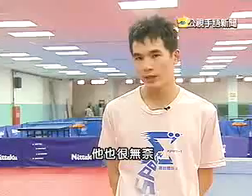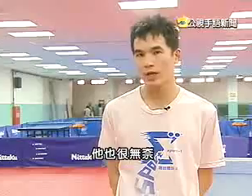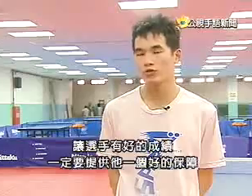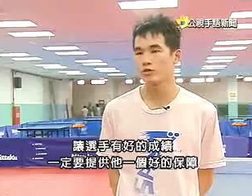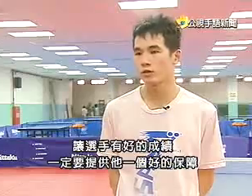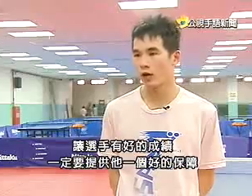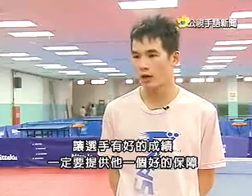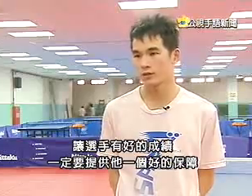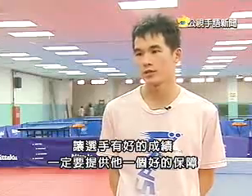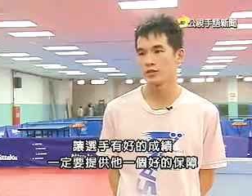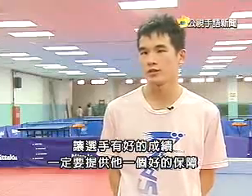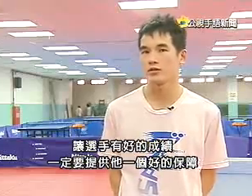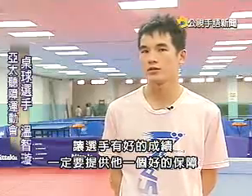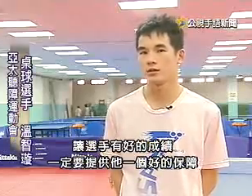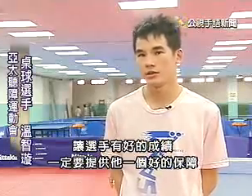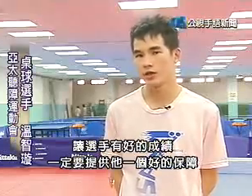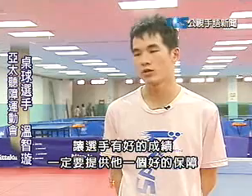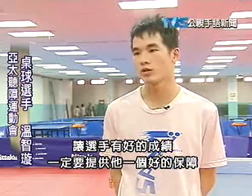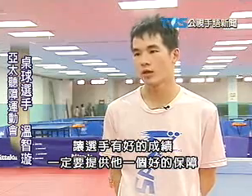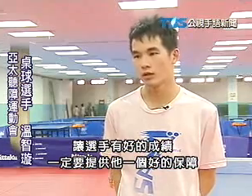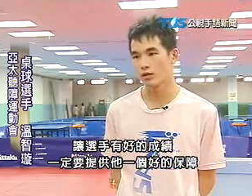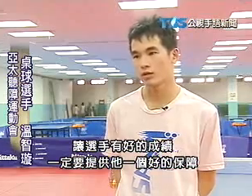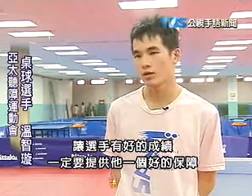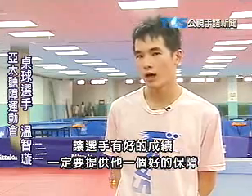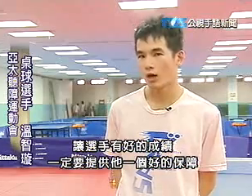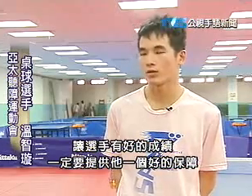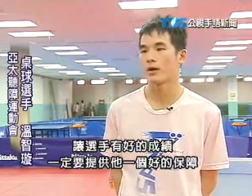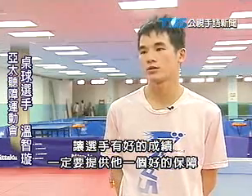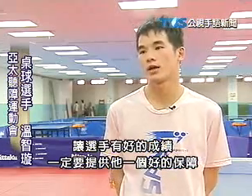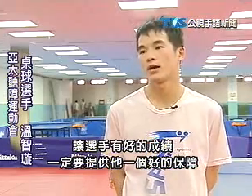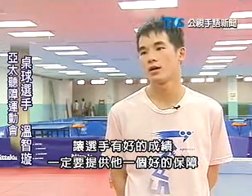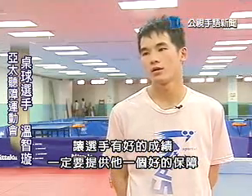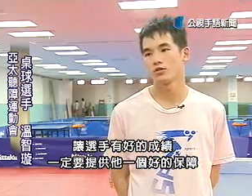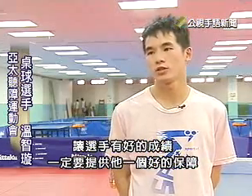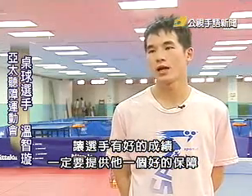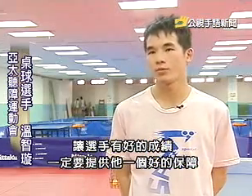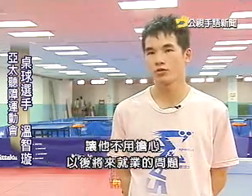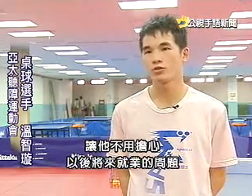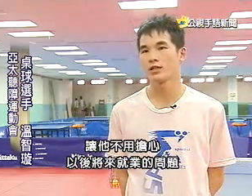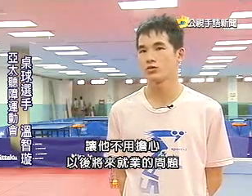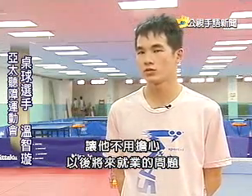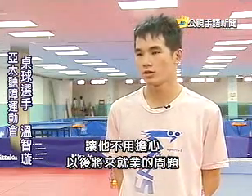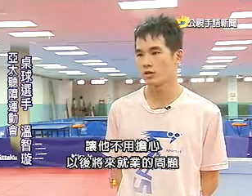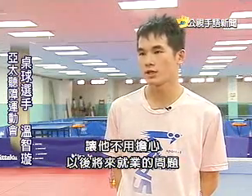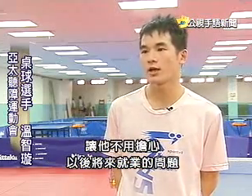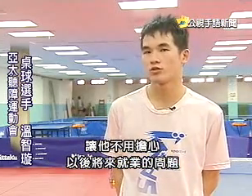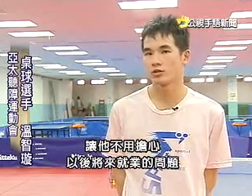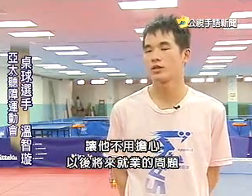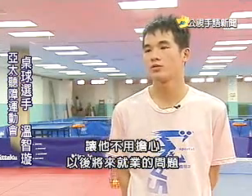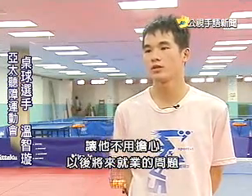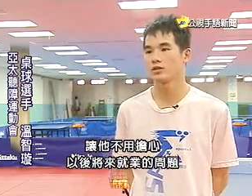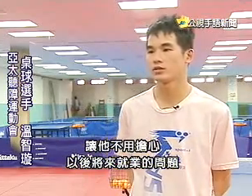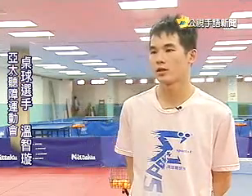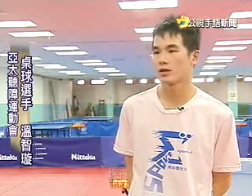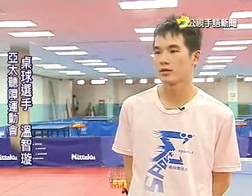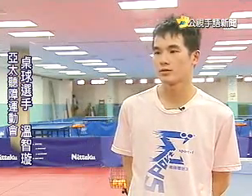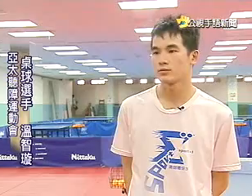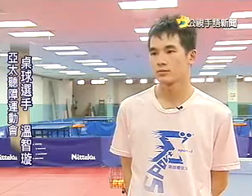让选手有好的成绩，你一定要提供他有个好的保障，就是让他不用去担心说以后将来就业的问题这样。 所以你现在